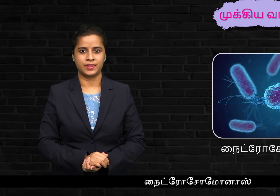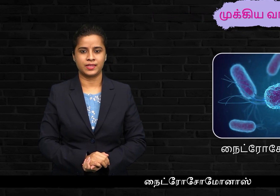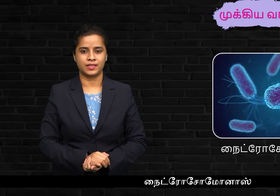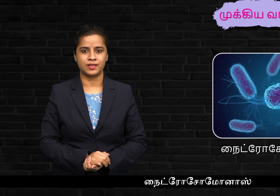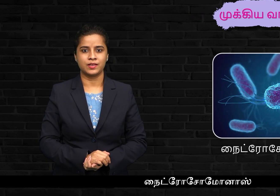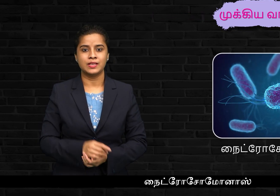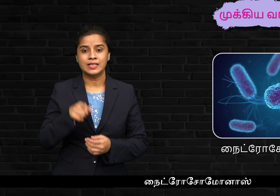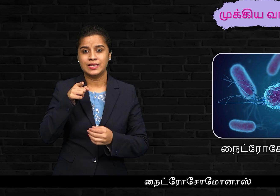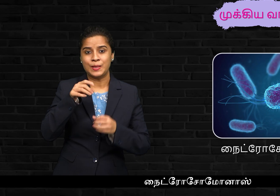நைட்ரோசோமோனஸ்,